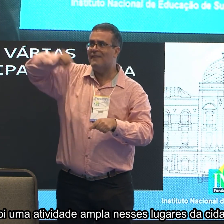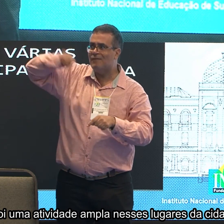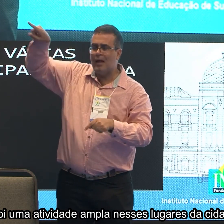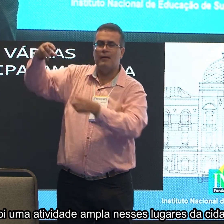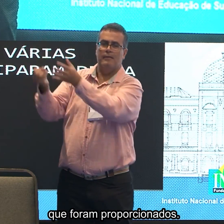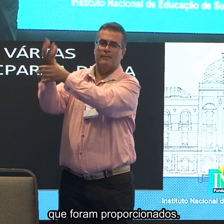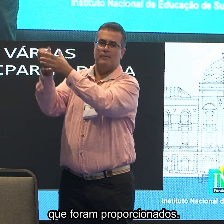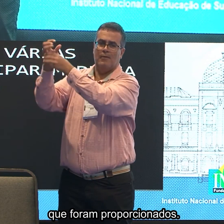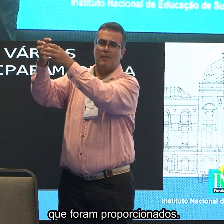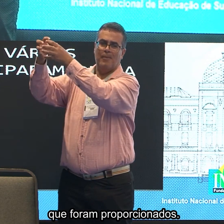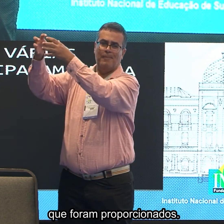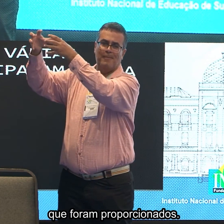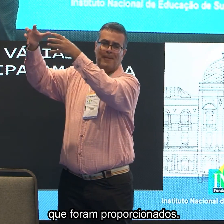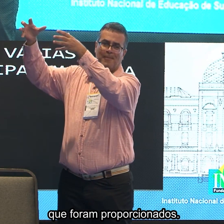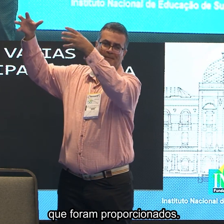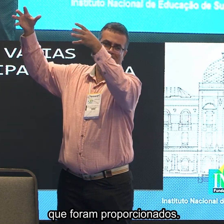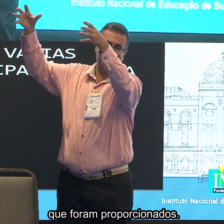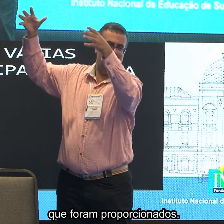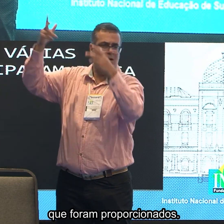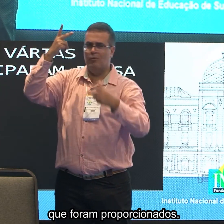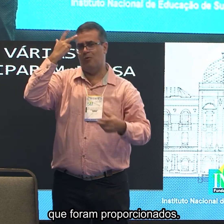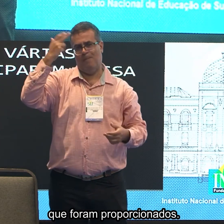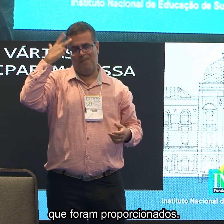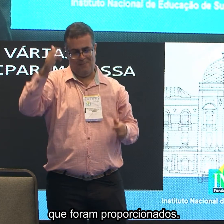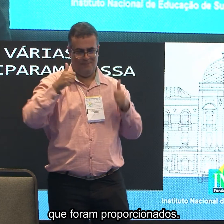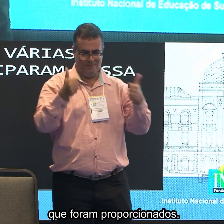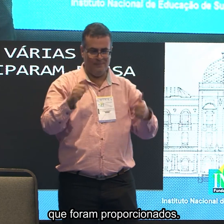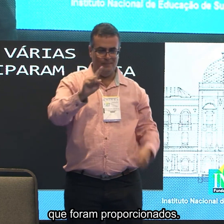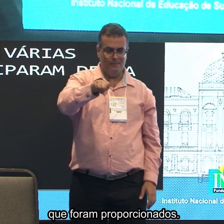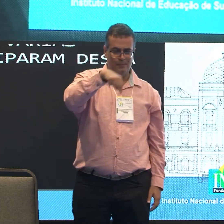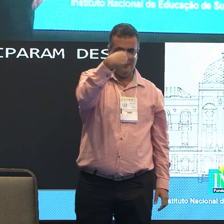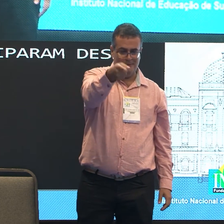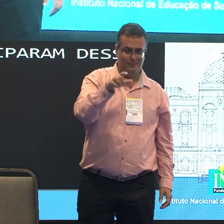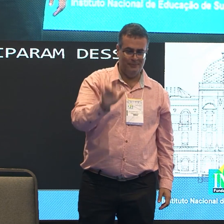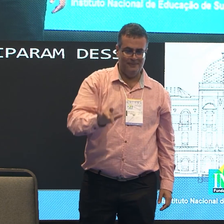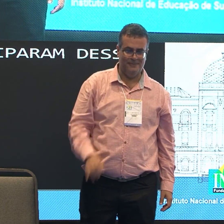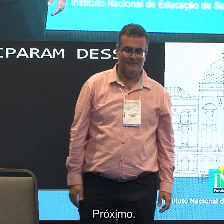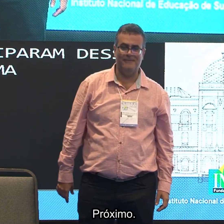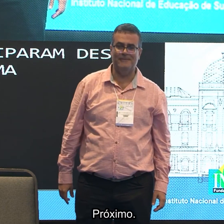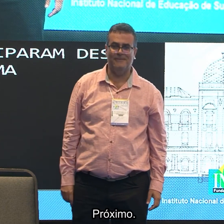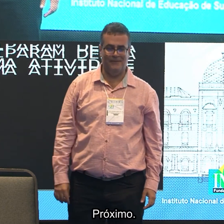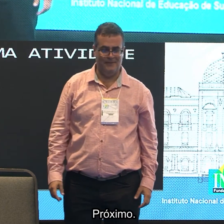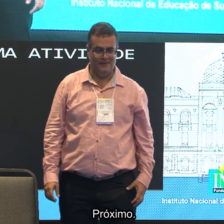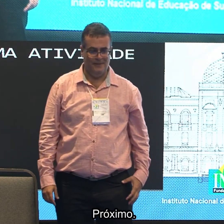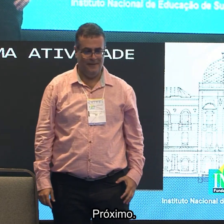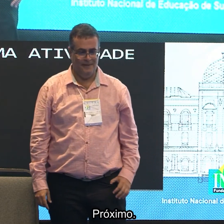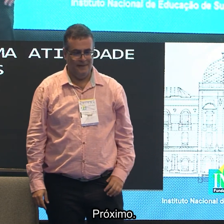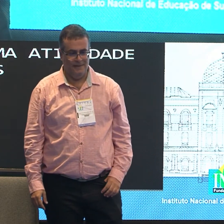cidade. Nesses locais da cidade que foram proporcionados. Próximo slide.